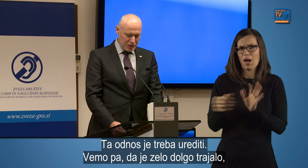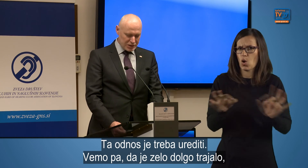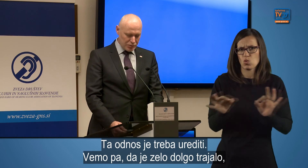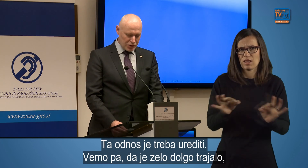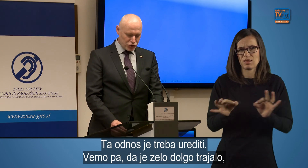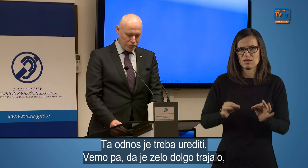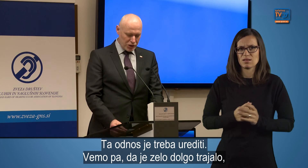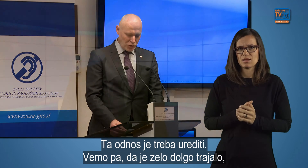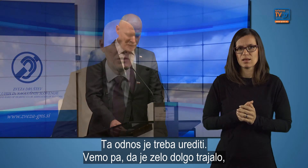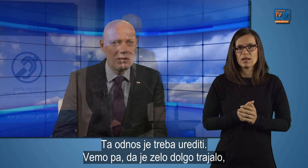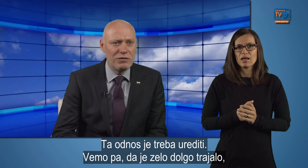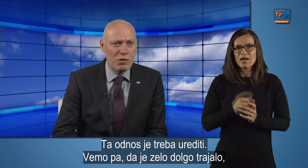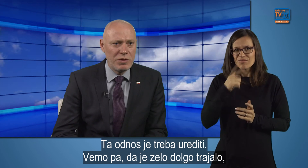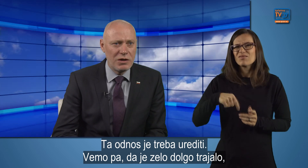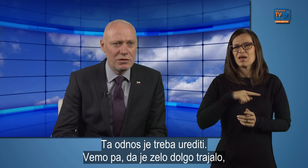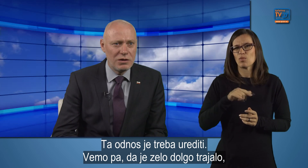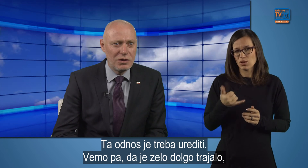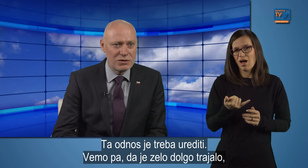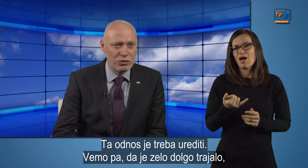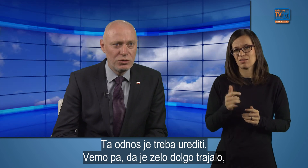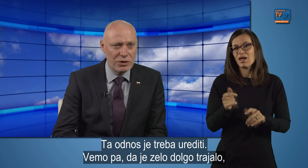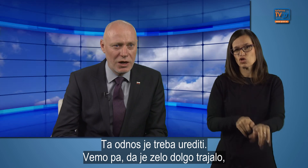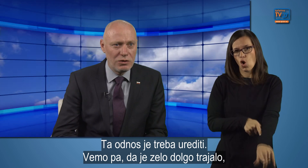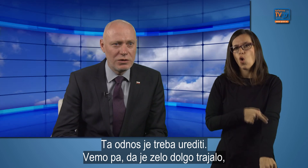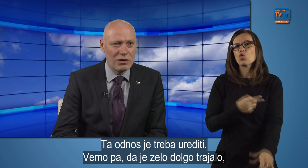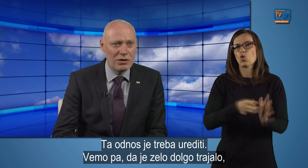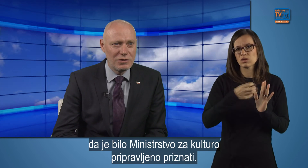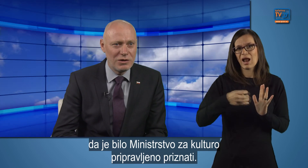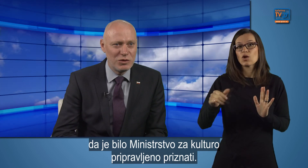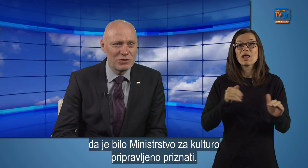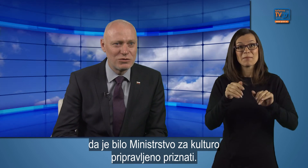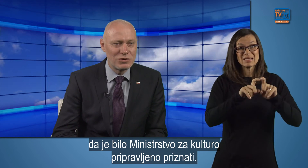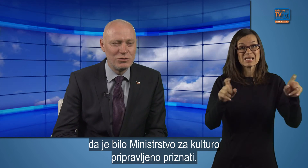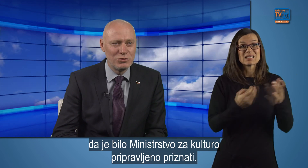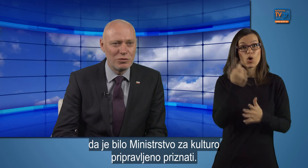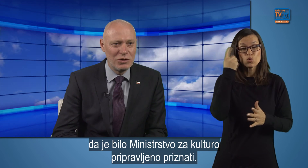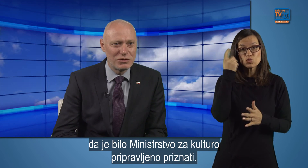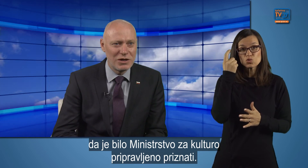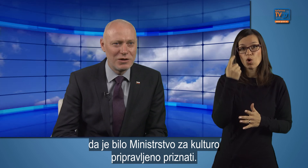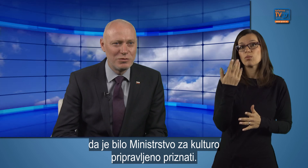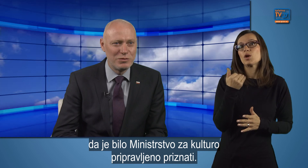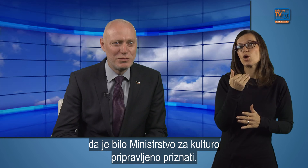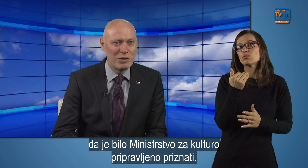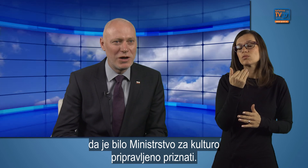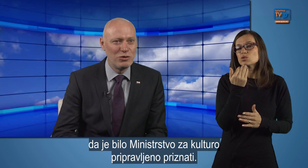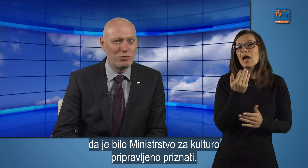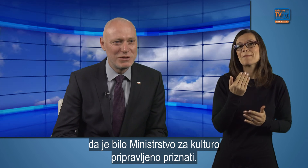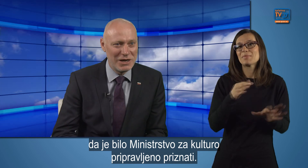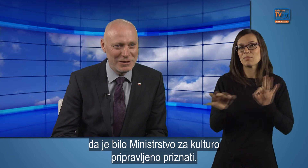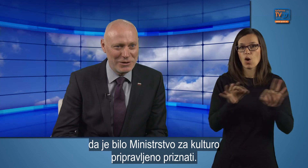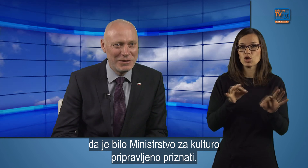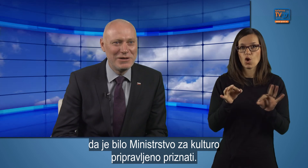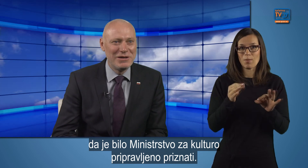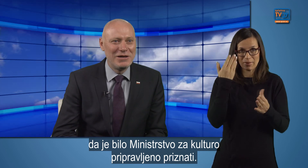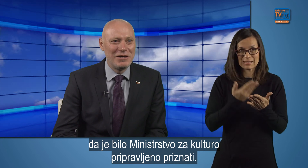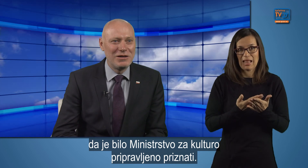treba nekako urediti. Vemo pa, da je zelo dolgo trajalo, da je Ministrstvo za kulturo bilo vsaj pripravljeno